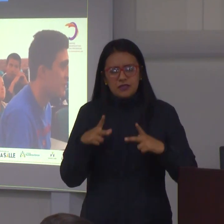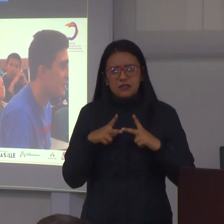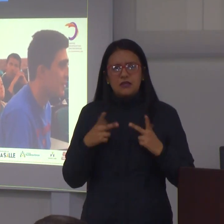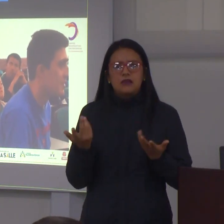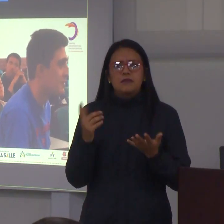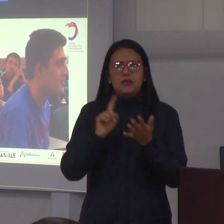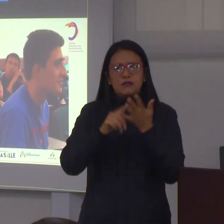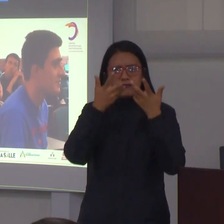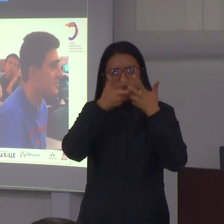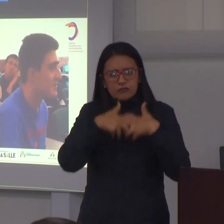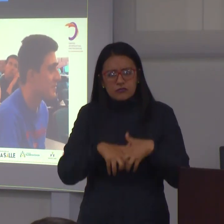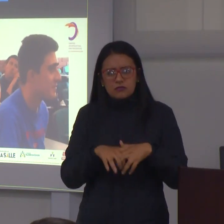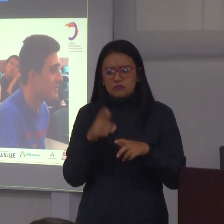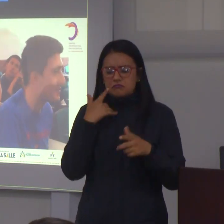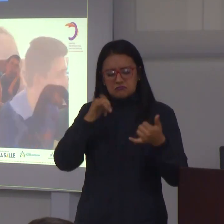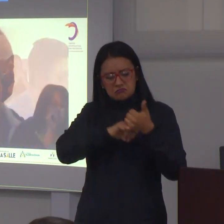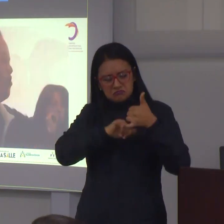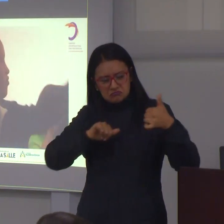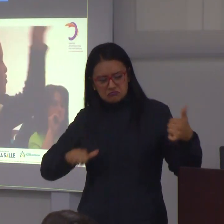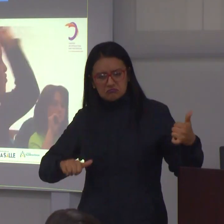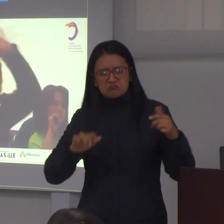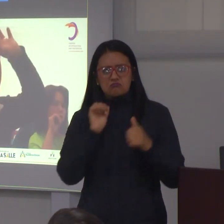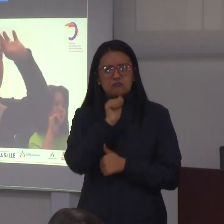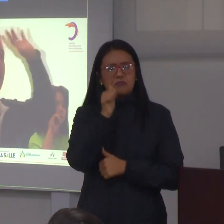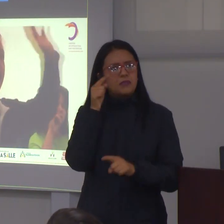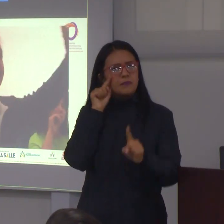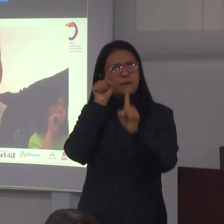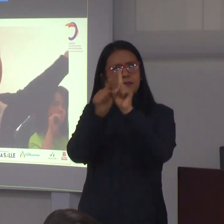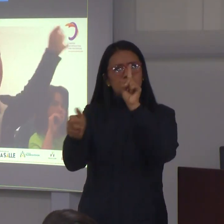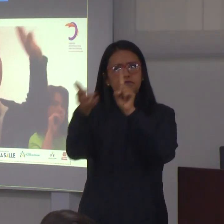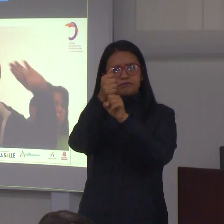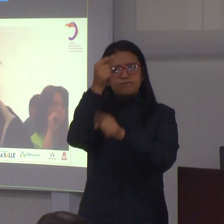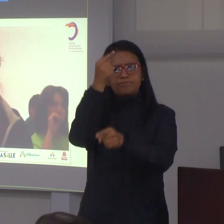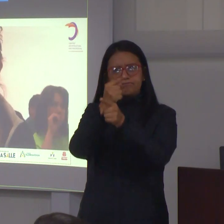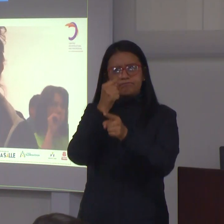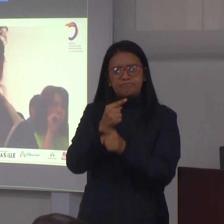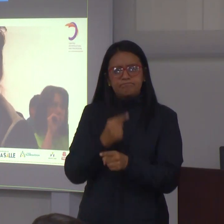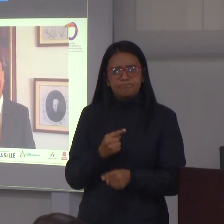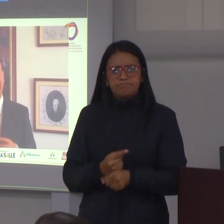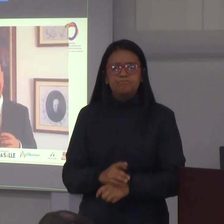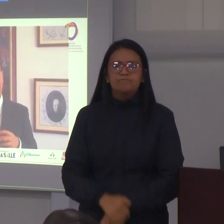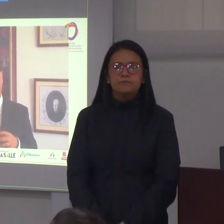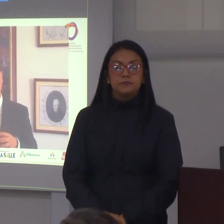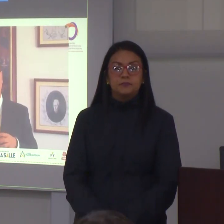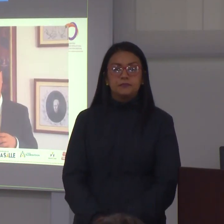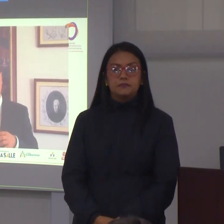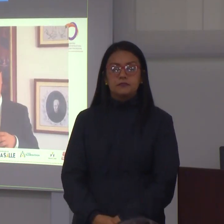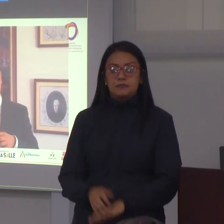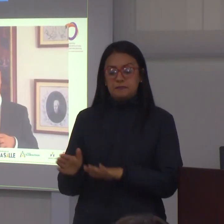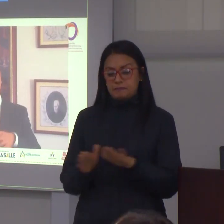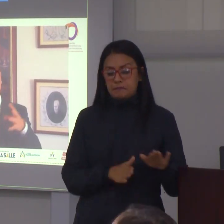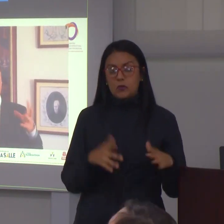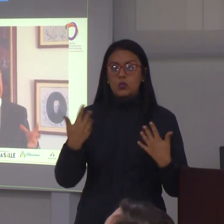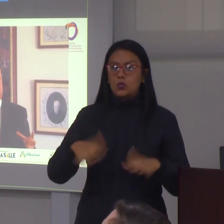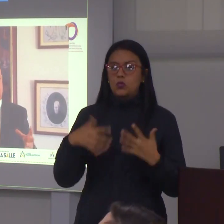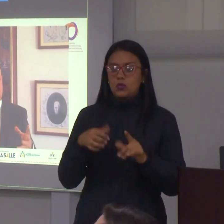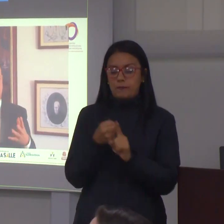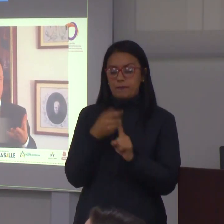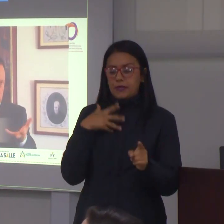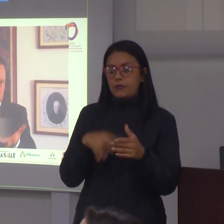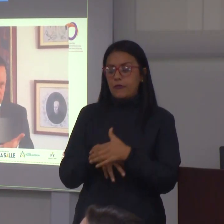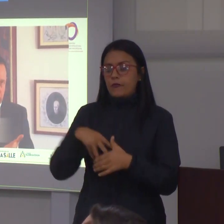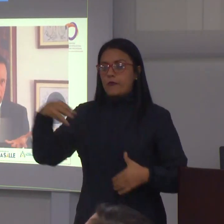funcionales, para que sean independientes, para que sus metas y logros se cumplan. Ha tenido impacto fuera